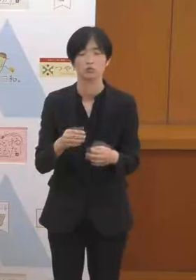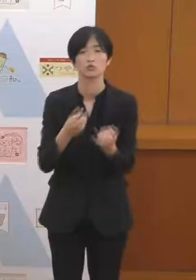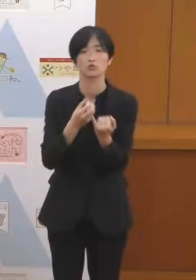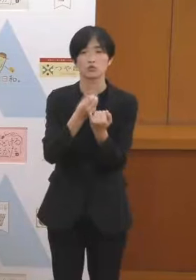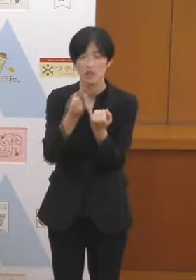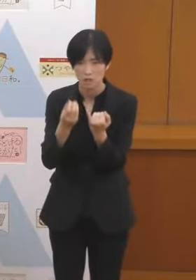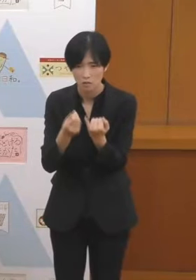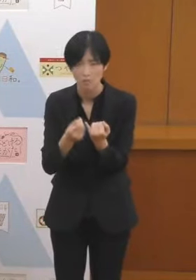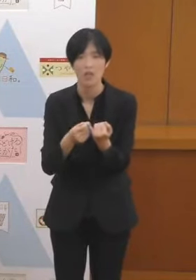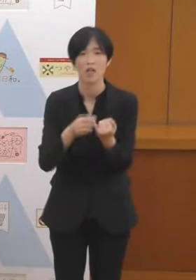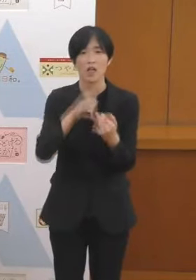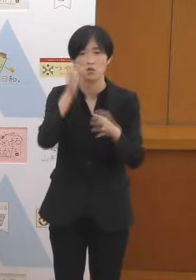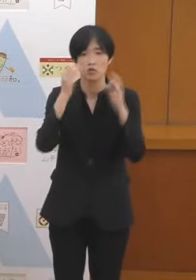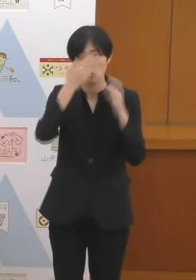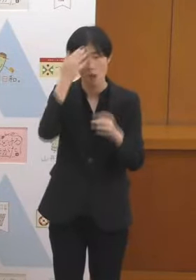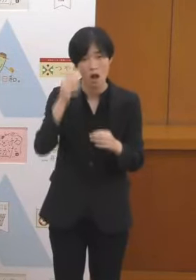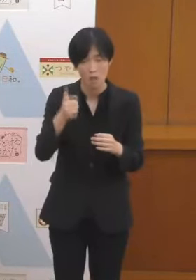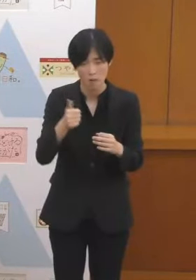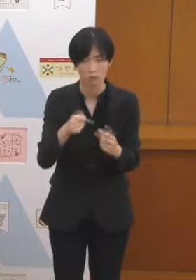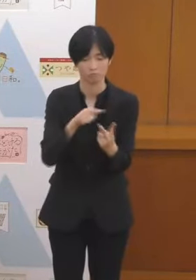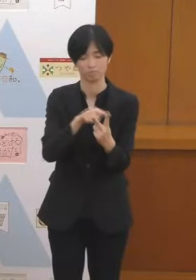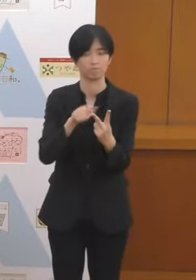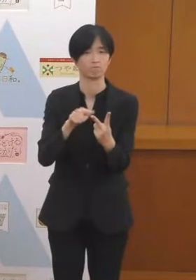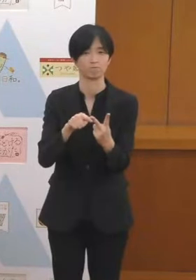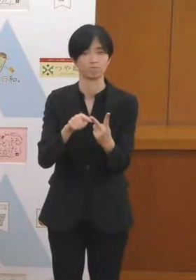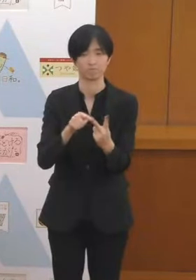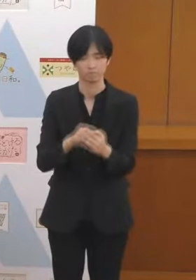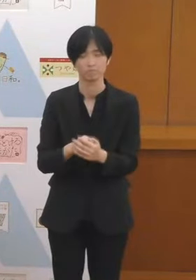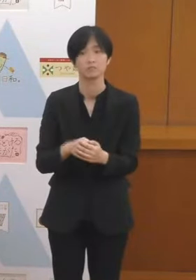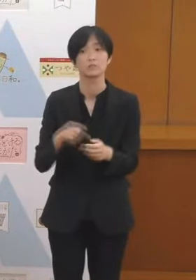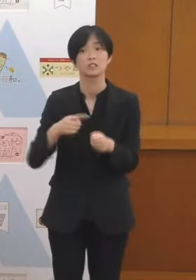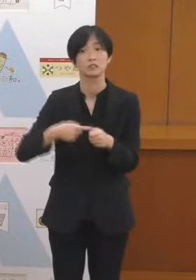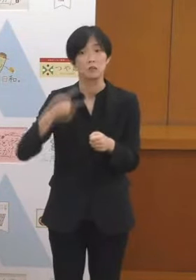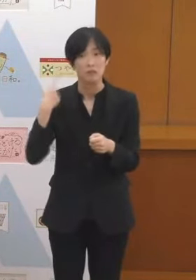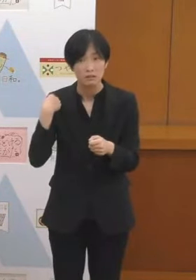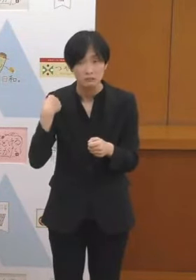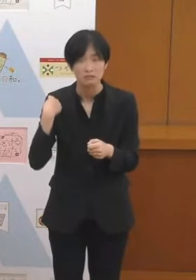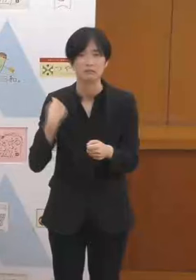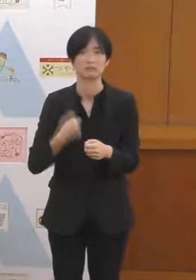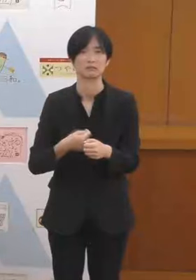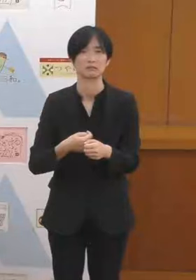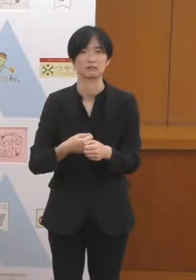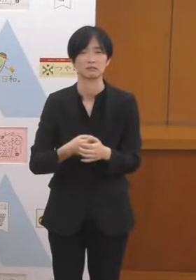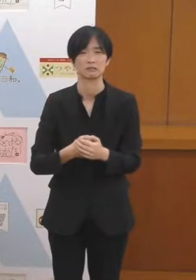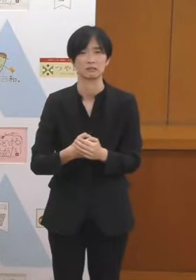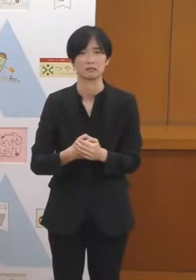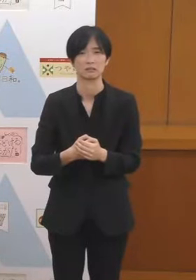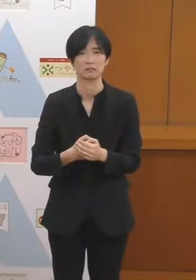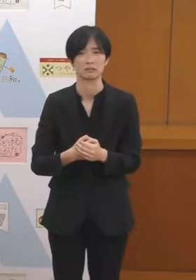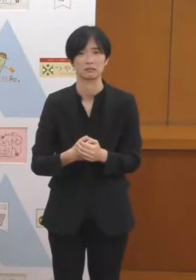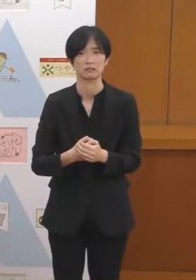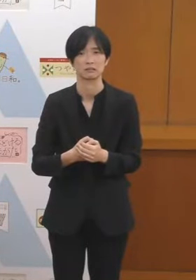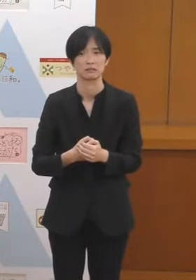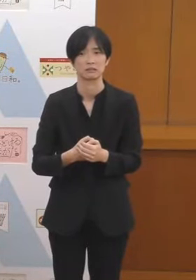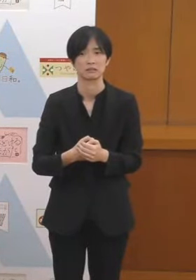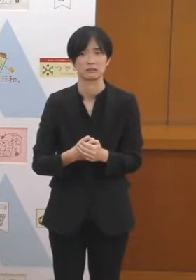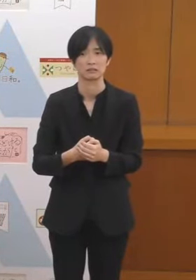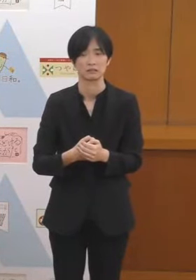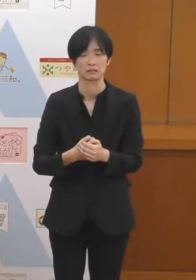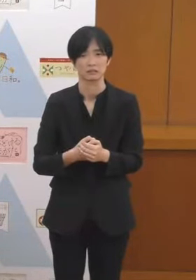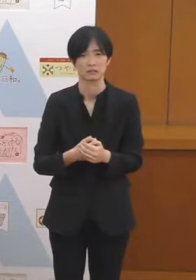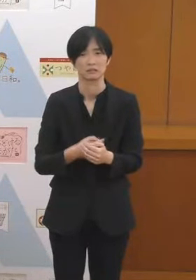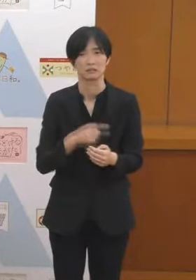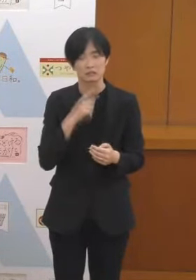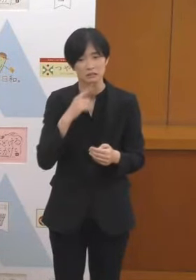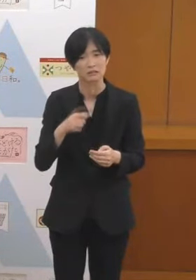和丸というブランドマがありますのでま昨年本当にあのまあま全部を合わせ